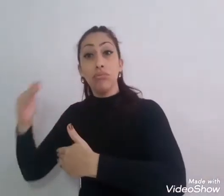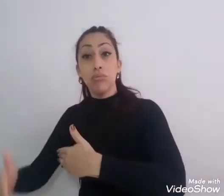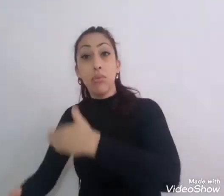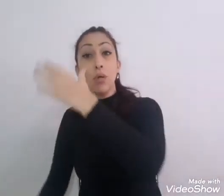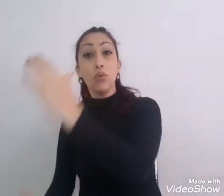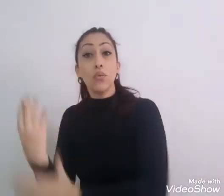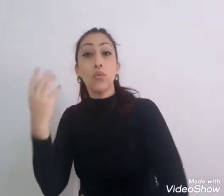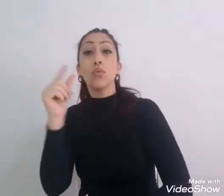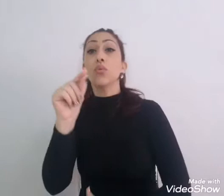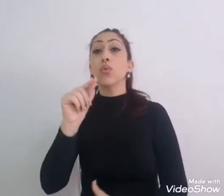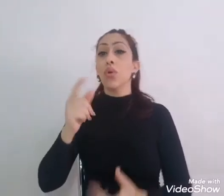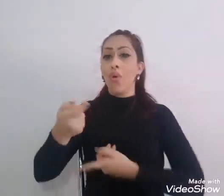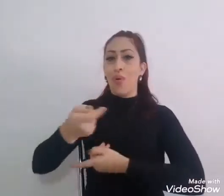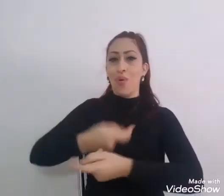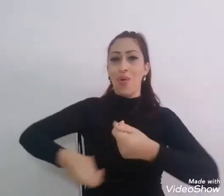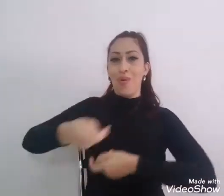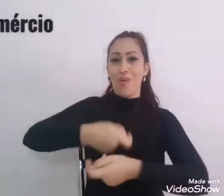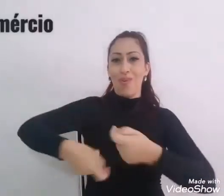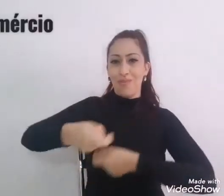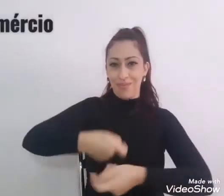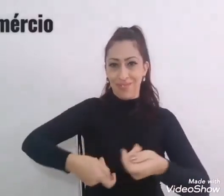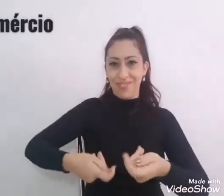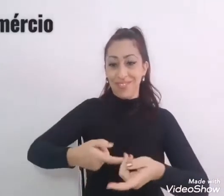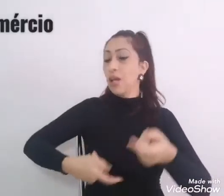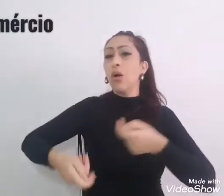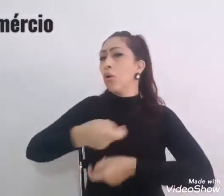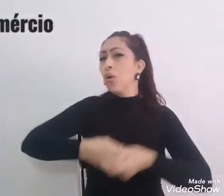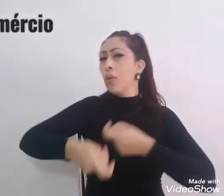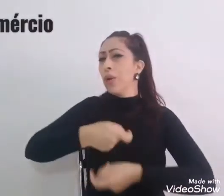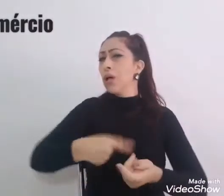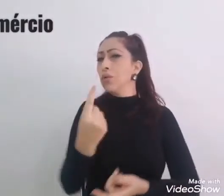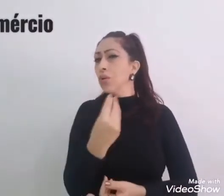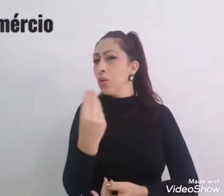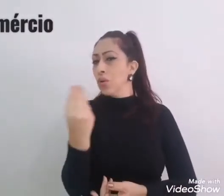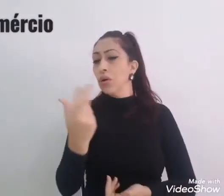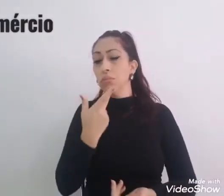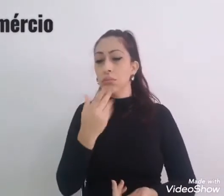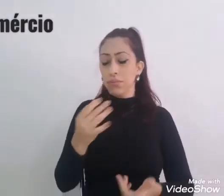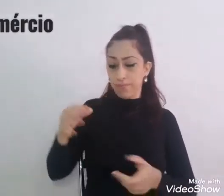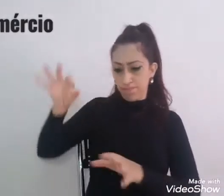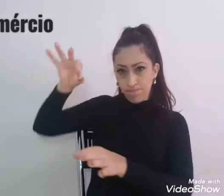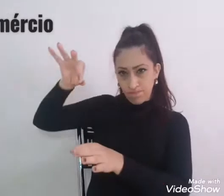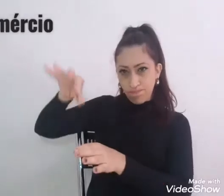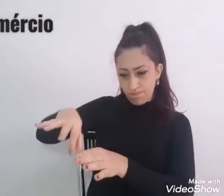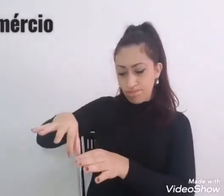quando esse trabalho na agricultura, ele gera um excedente. E esse excedente, ele passa no primeiro momento a